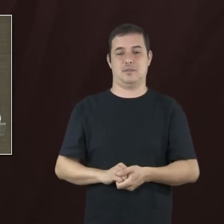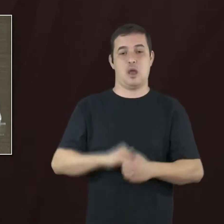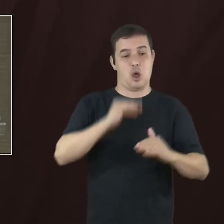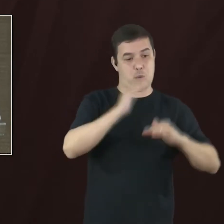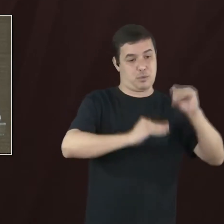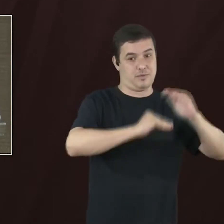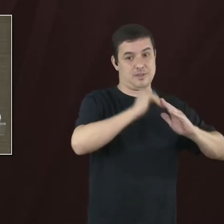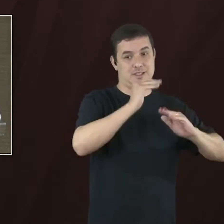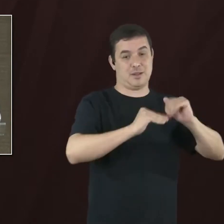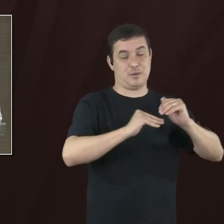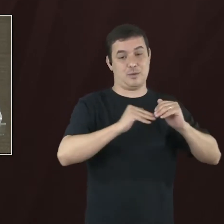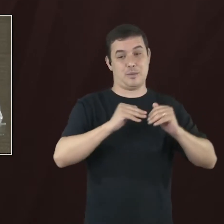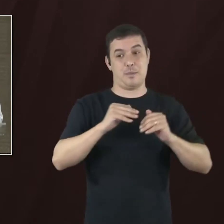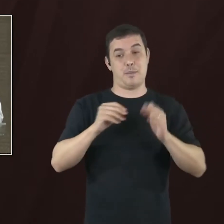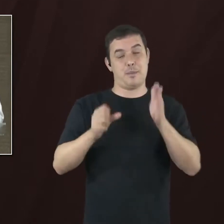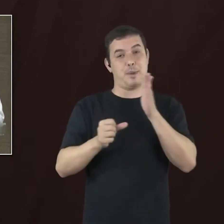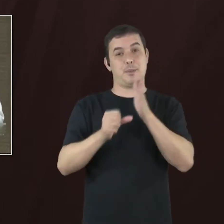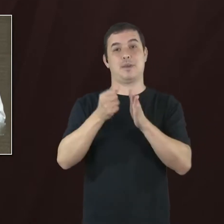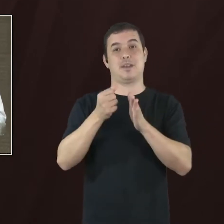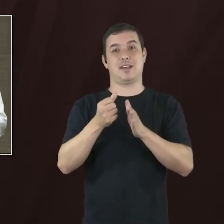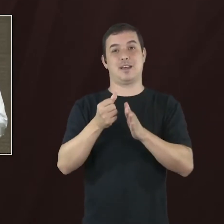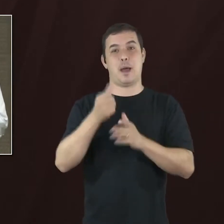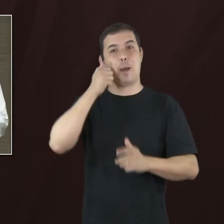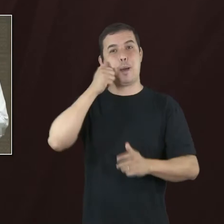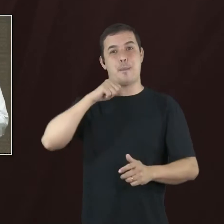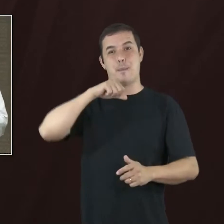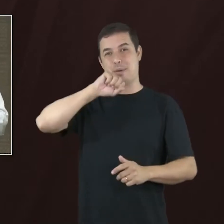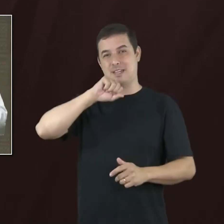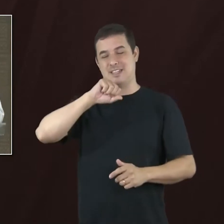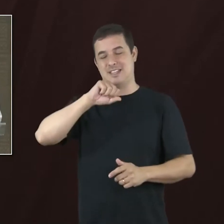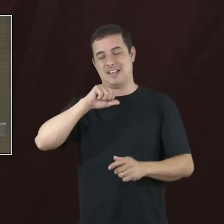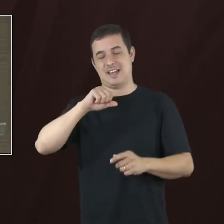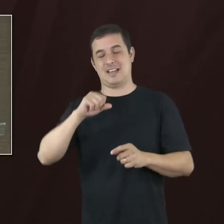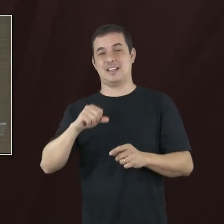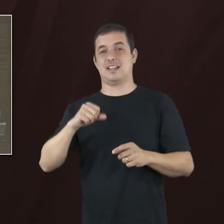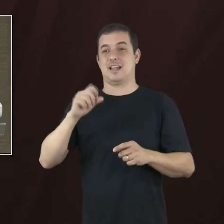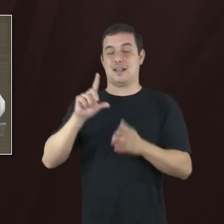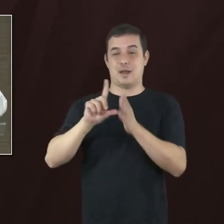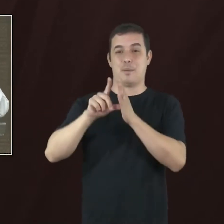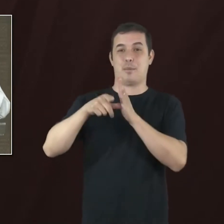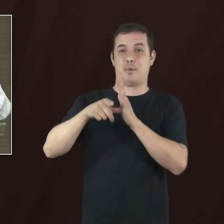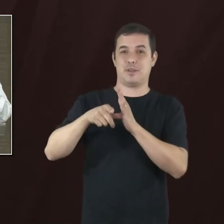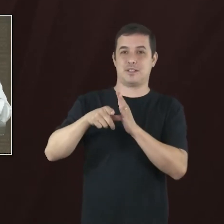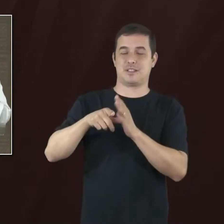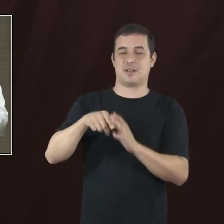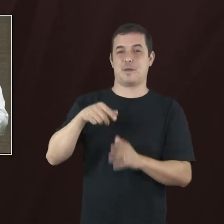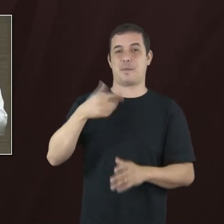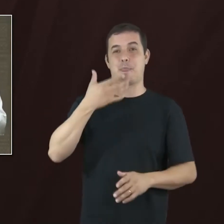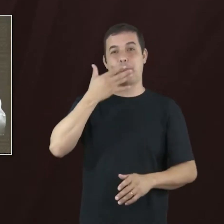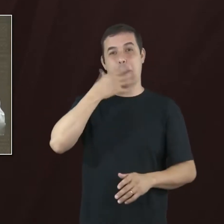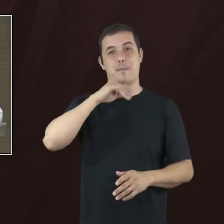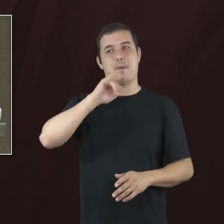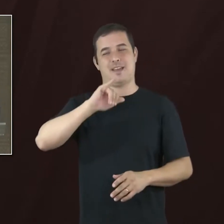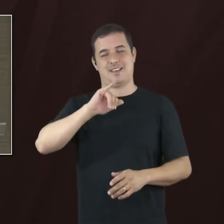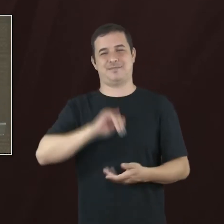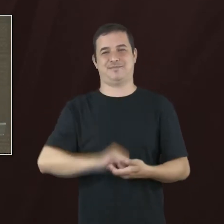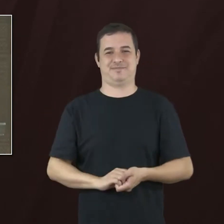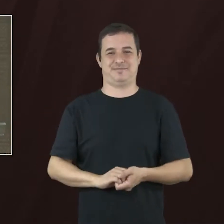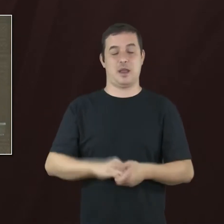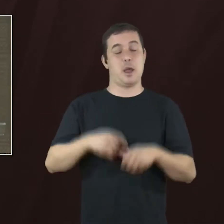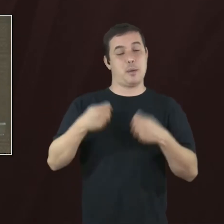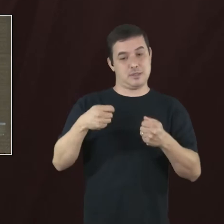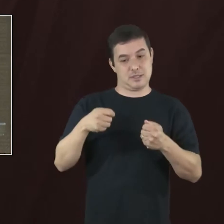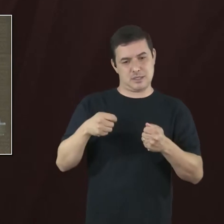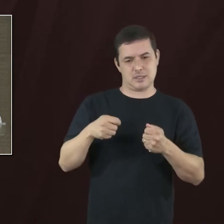Depois é o pai, né? Primeiro a mãe, depois é o pai. E o pai com fadiga, não é isso, com suor, né,